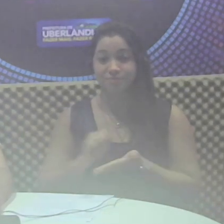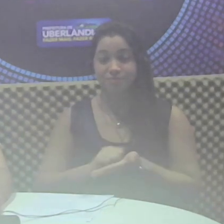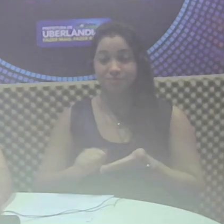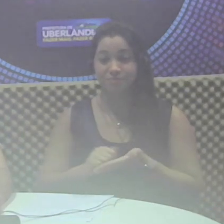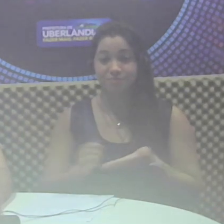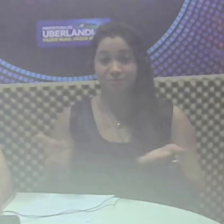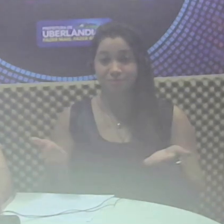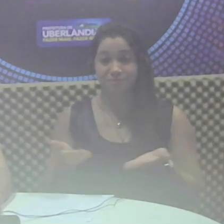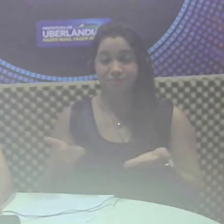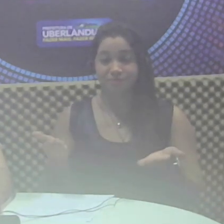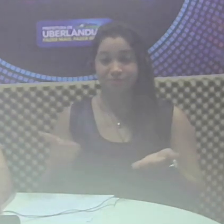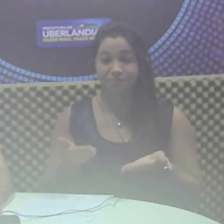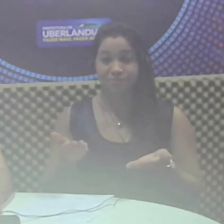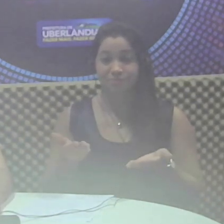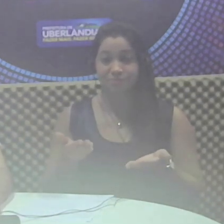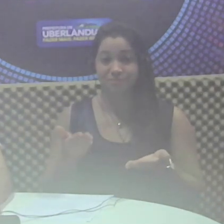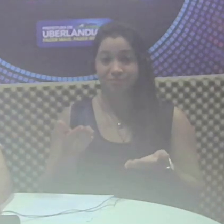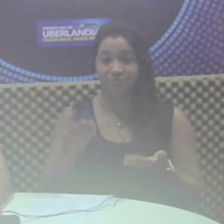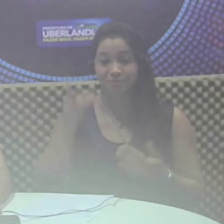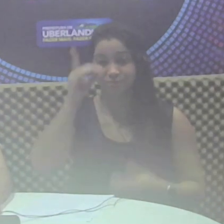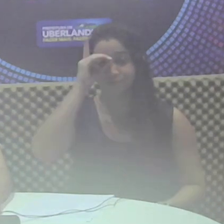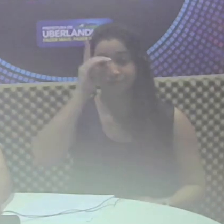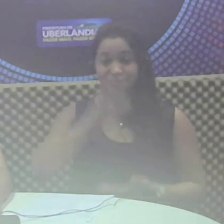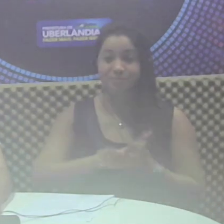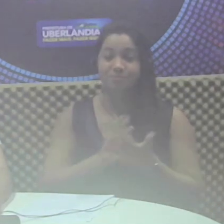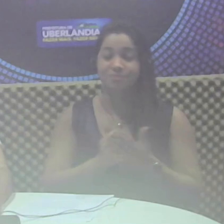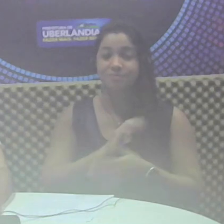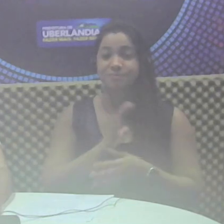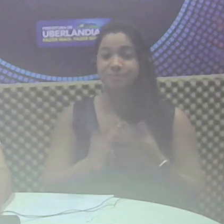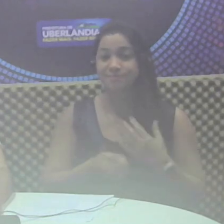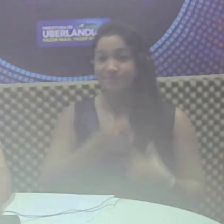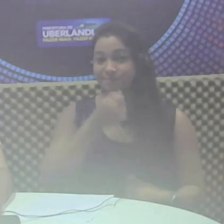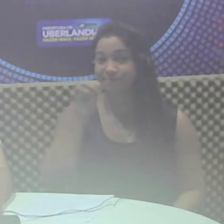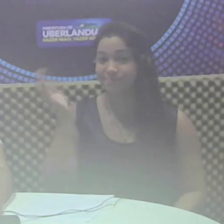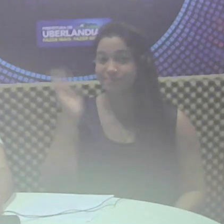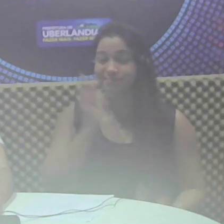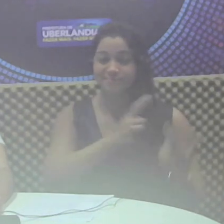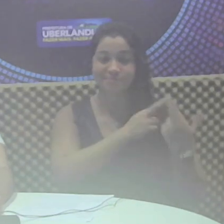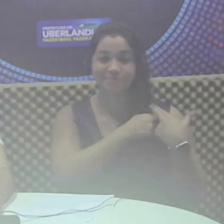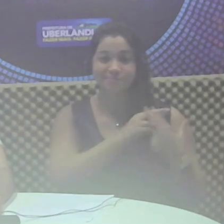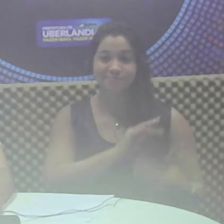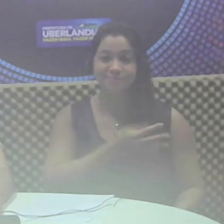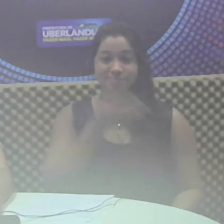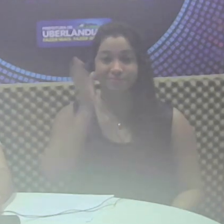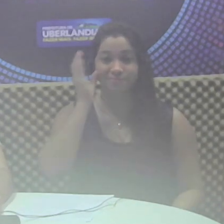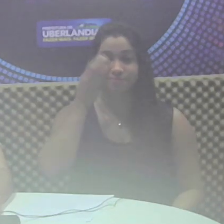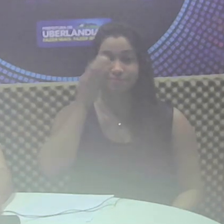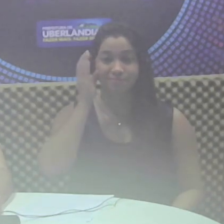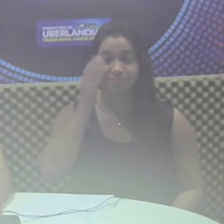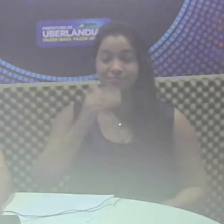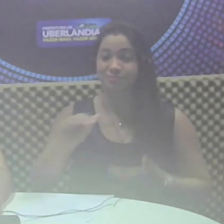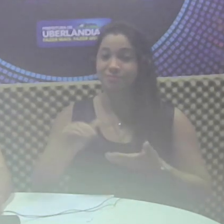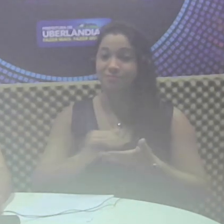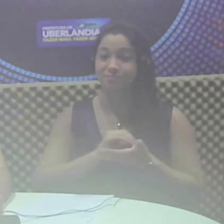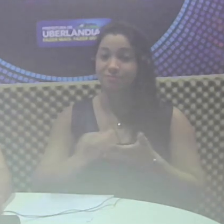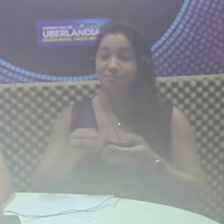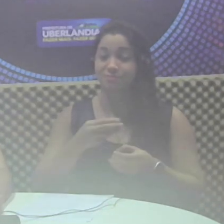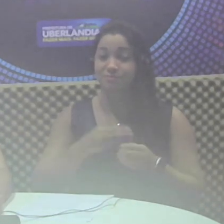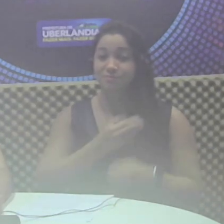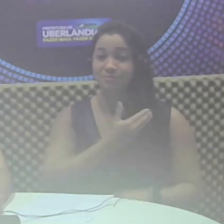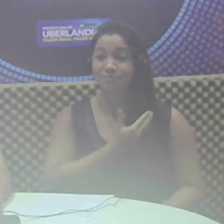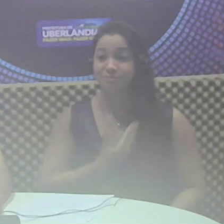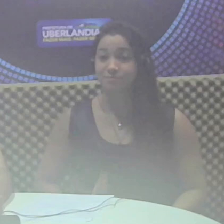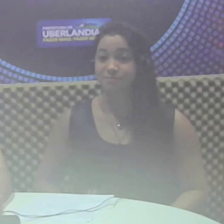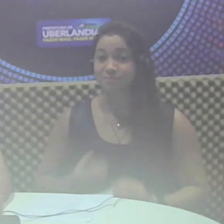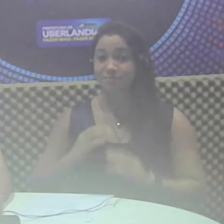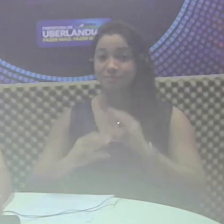jornalista responsável pela edição, Daniela Aires. Tradução em Libras, Amanda Valentim. Responsável técnico, Cristiano Silva. Secretário